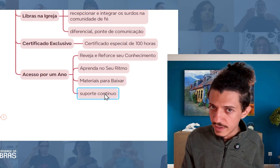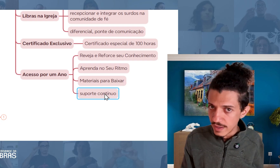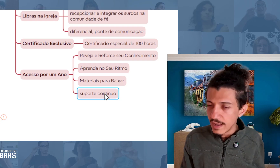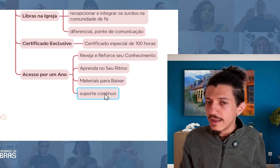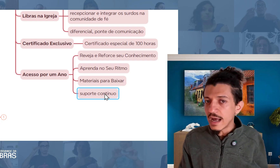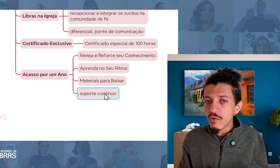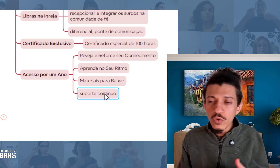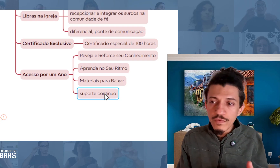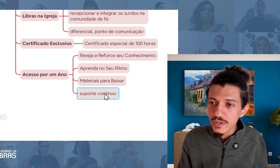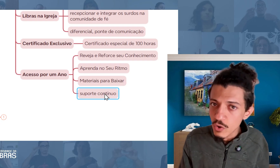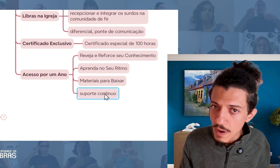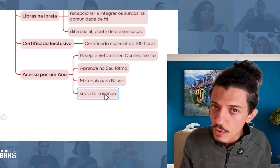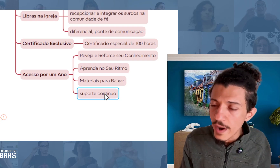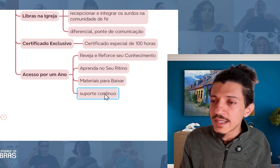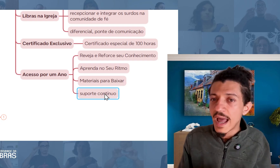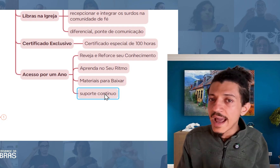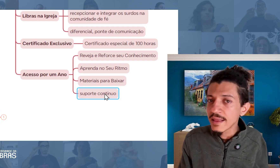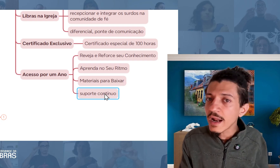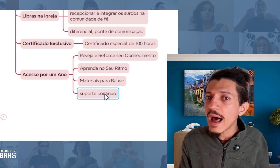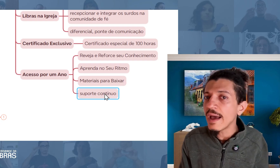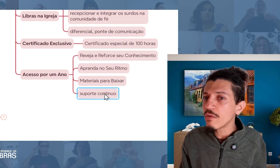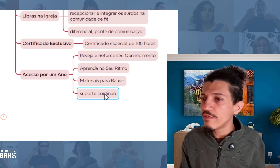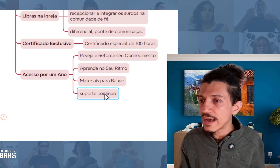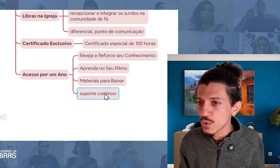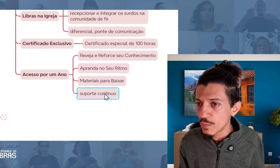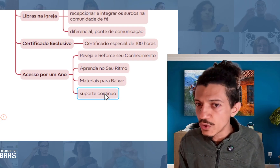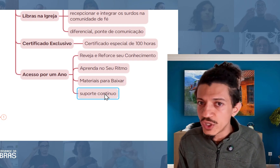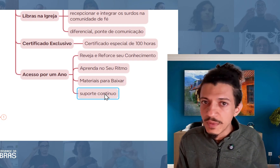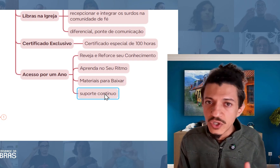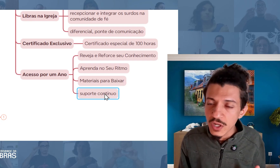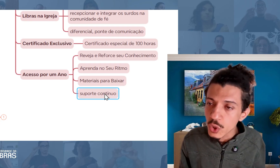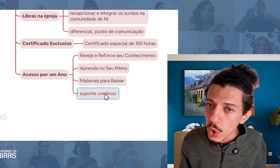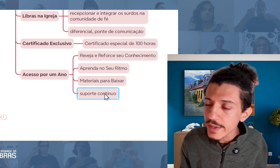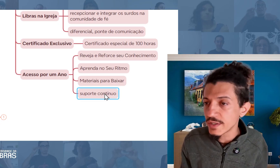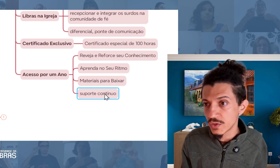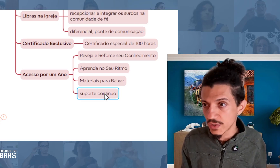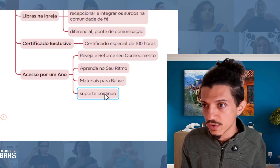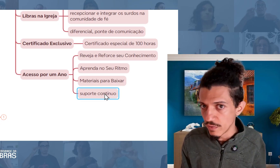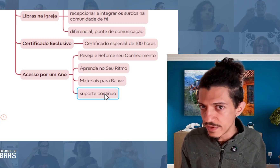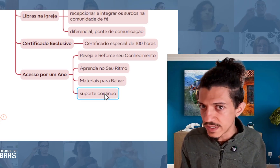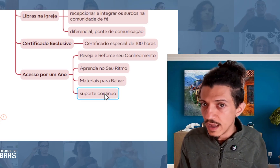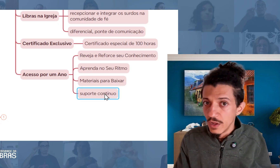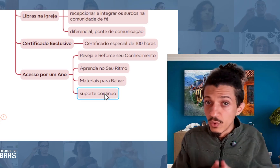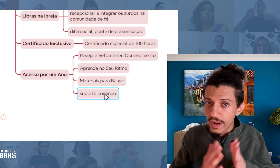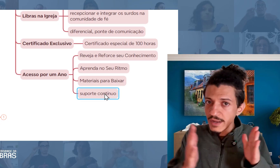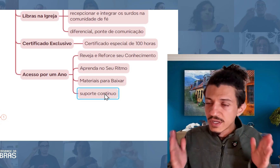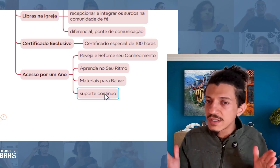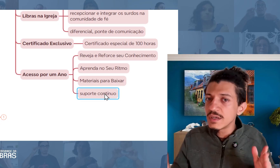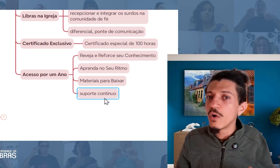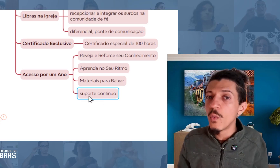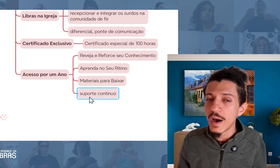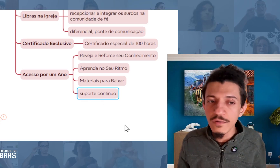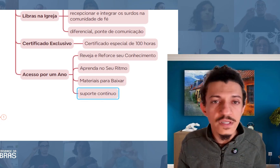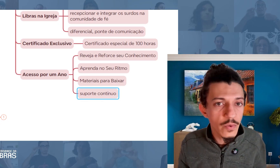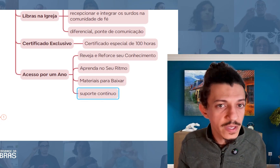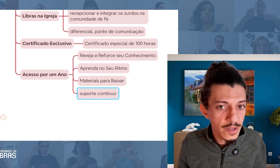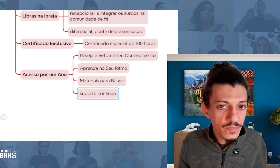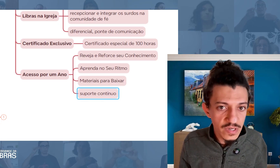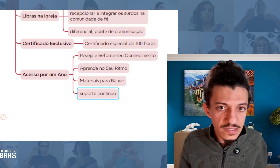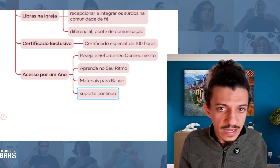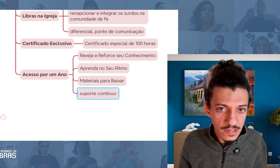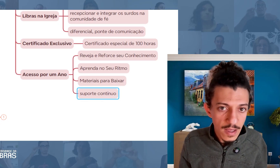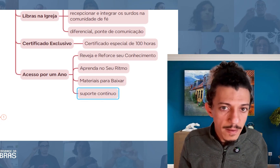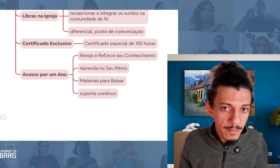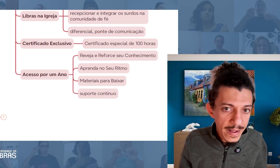dúvida? Está com dúvida de alguma coisa? Entra lá e conversa com o meu time, tira todas as suas dúvidas durante esse 1 ano seu aqui